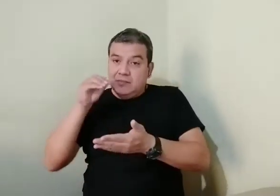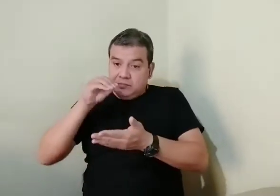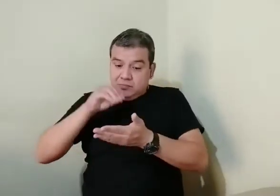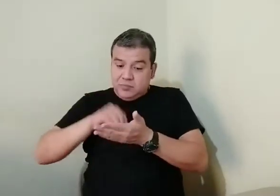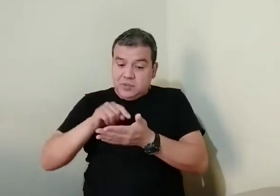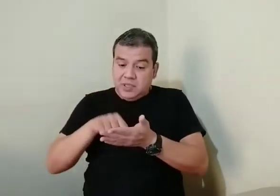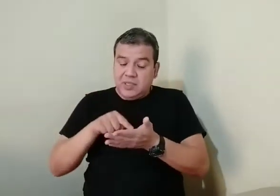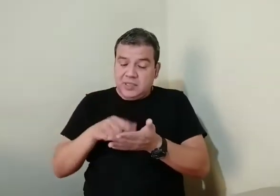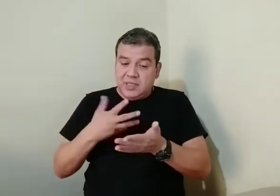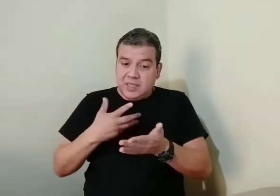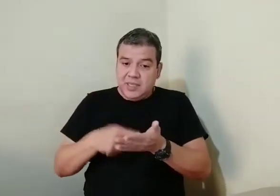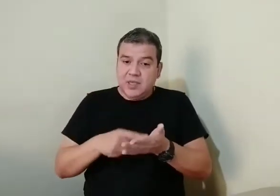familiar.